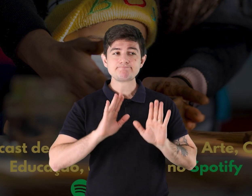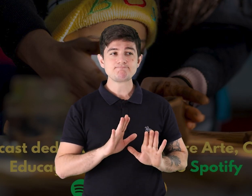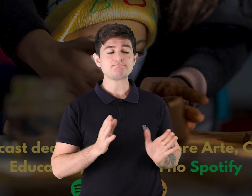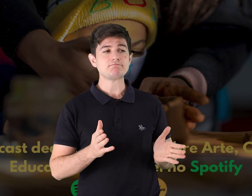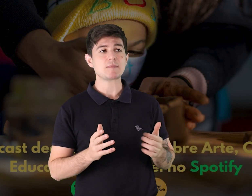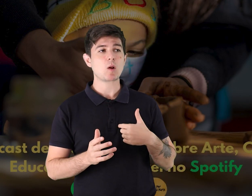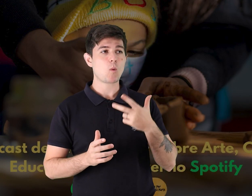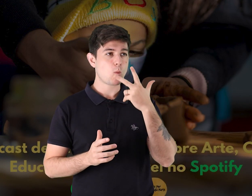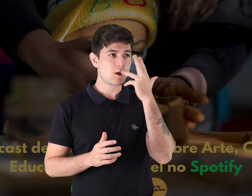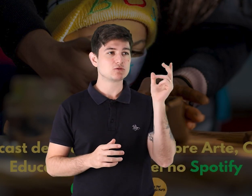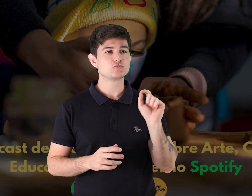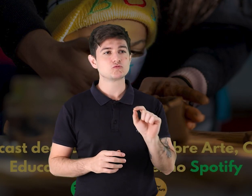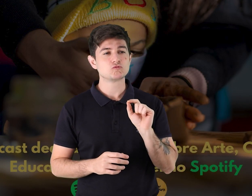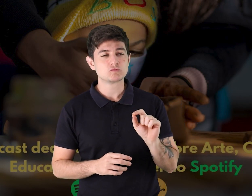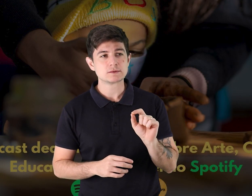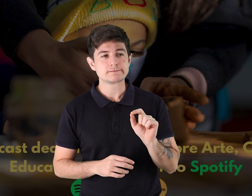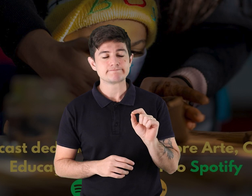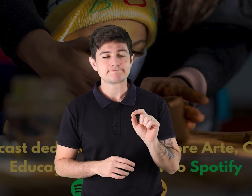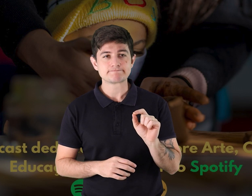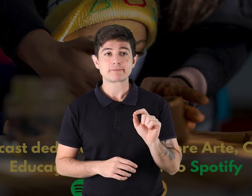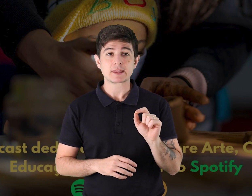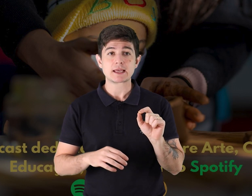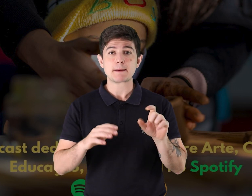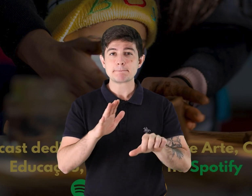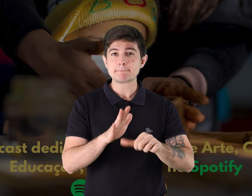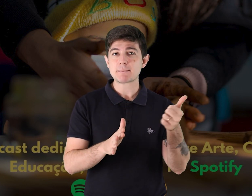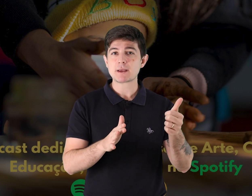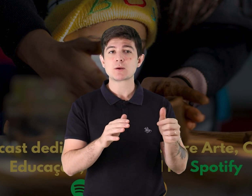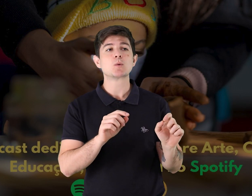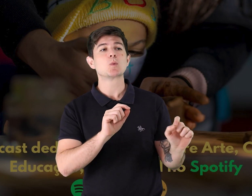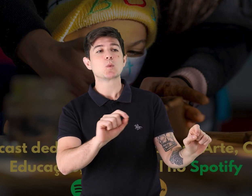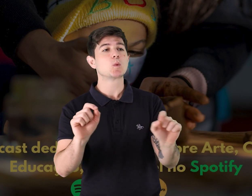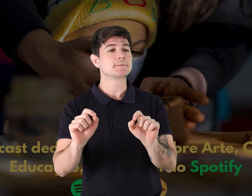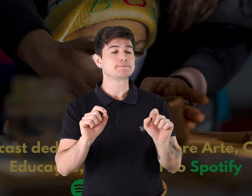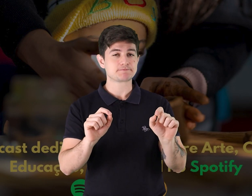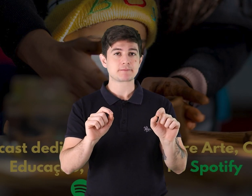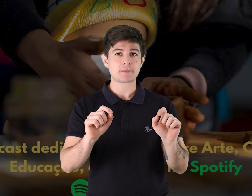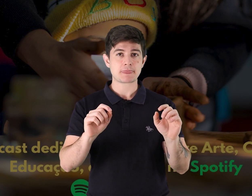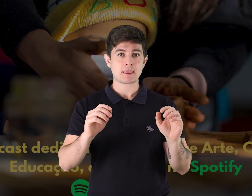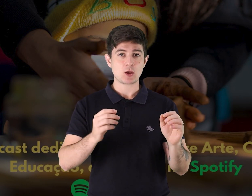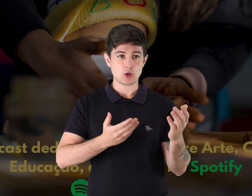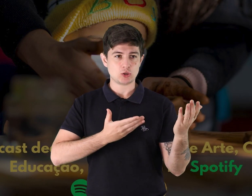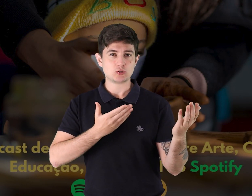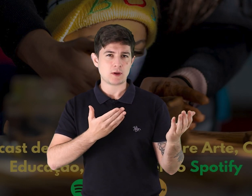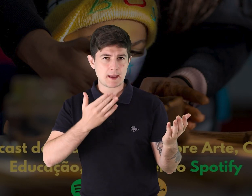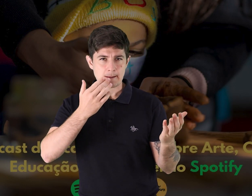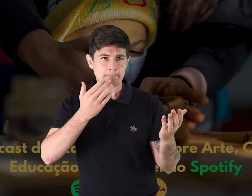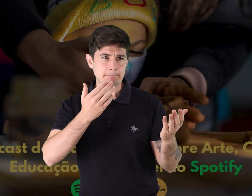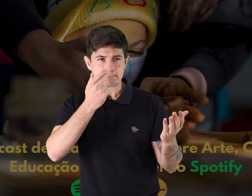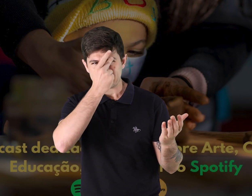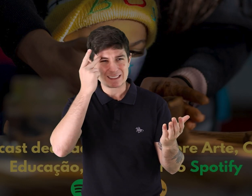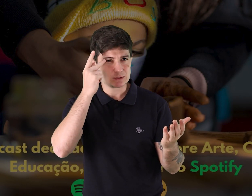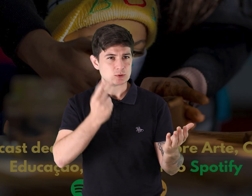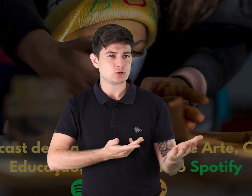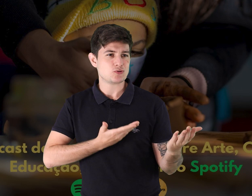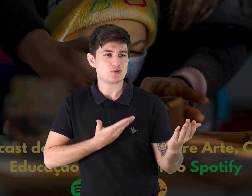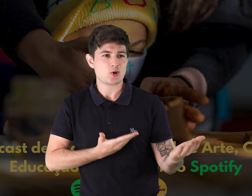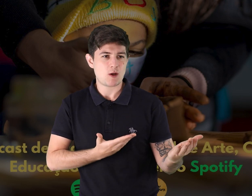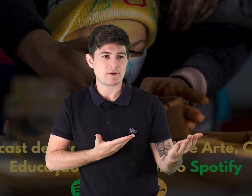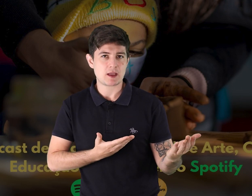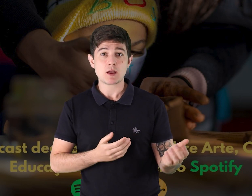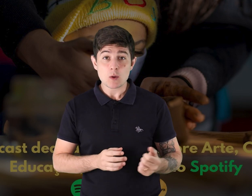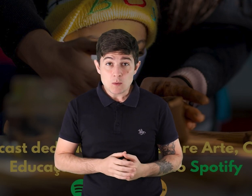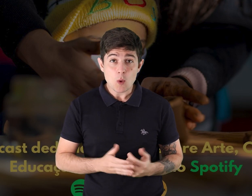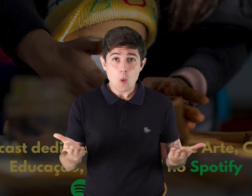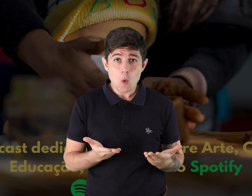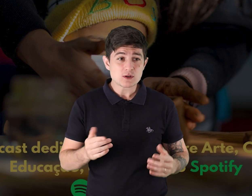como educadora? Aí, Patrícia, eu digo o seguinte, primeira mudança de comportamento desse